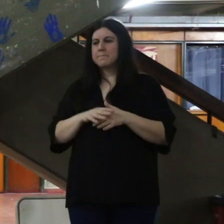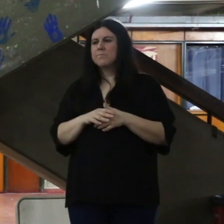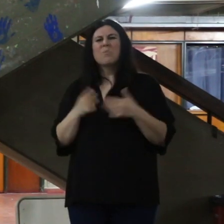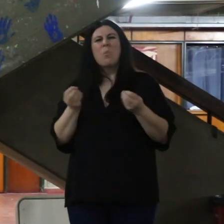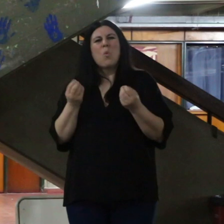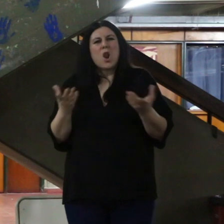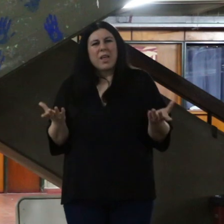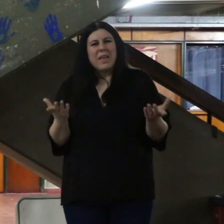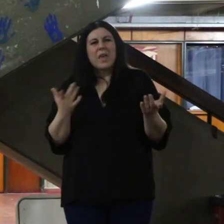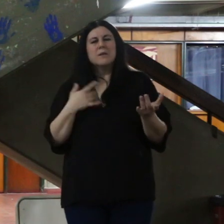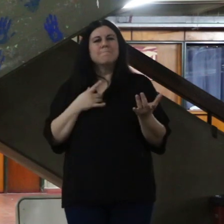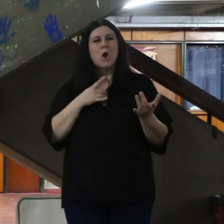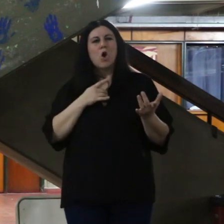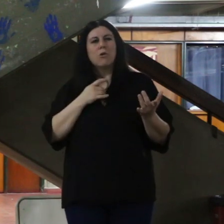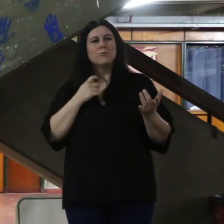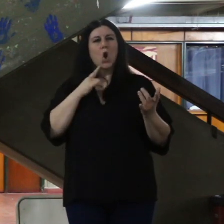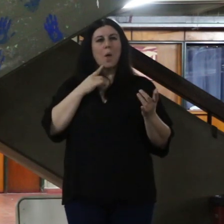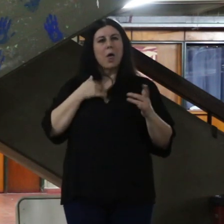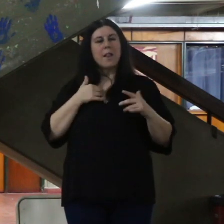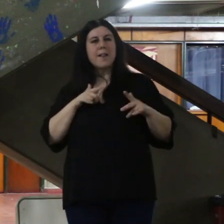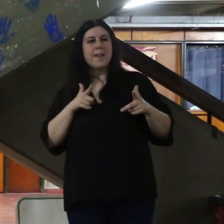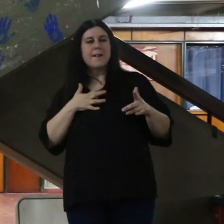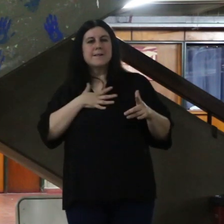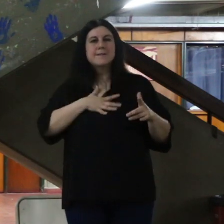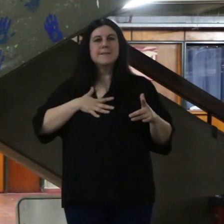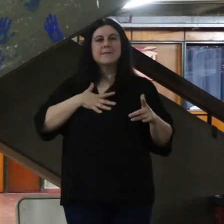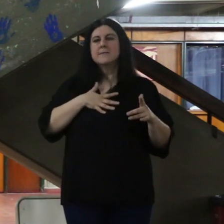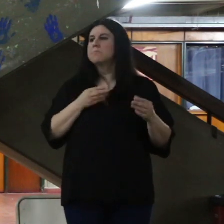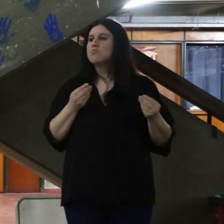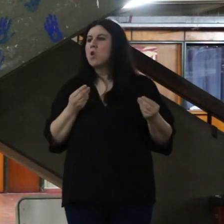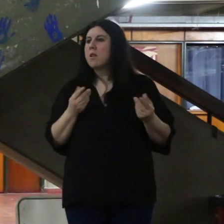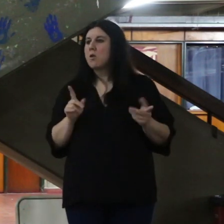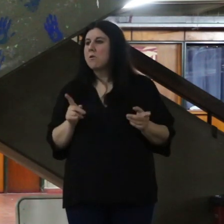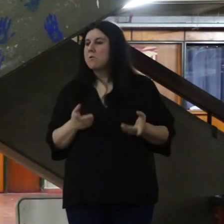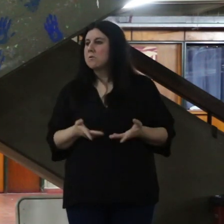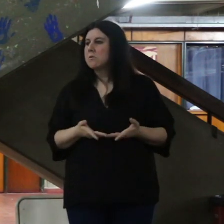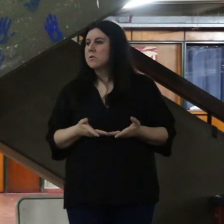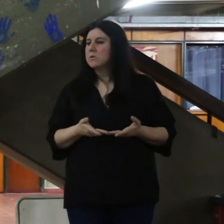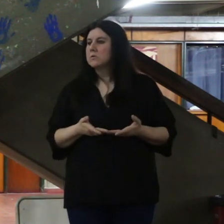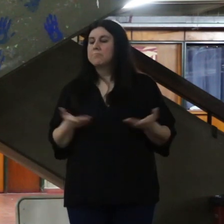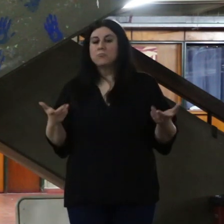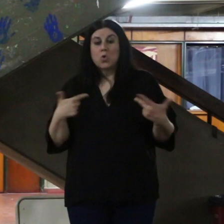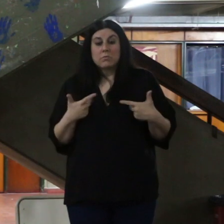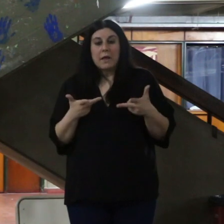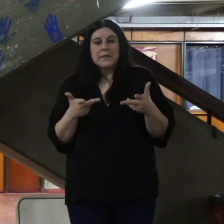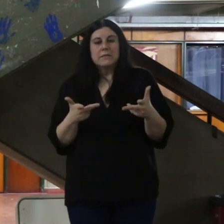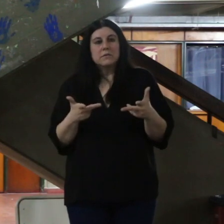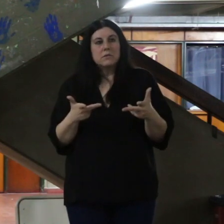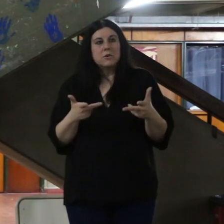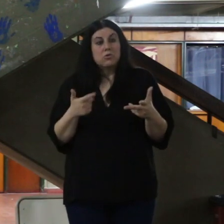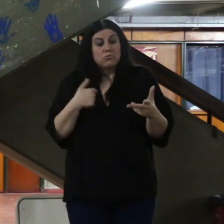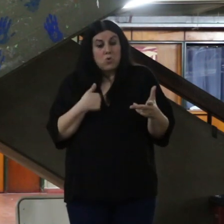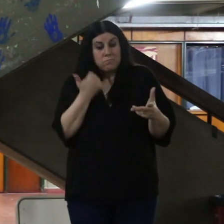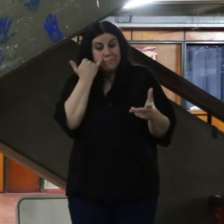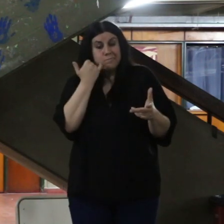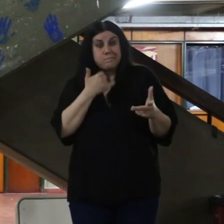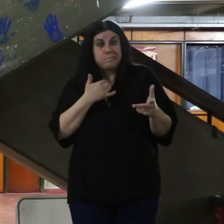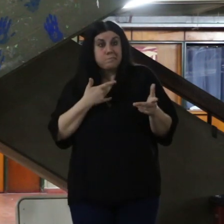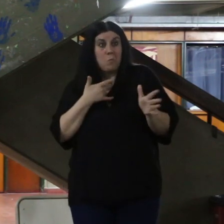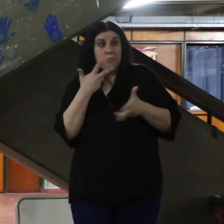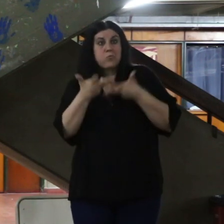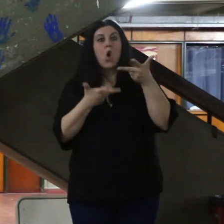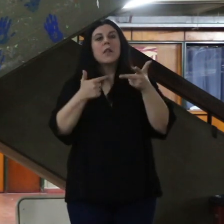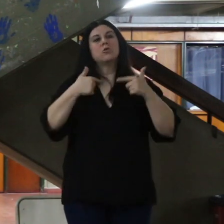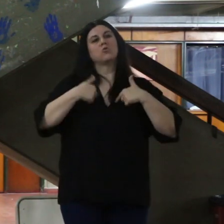¿Por qué incomodidad? Porque yo puedo hablar de cómo padecí la pandemia